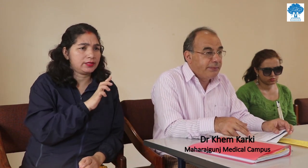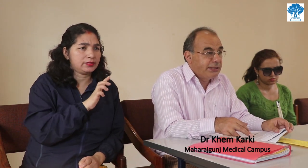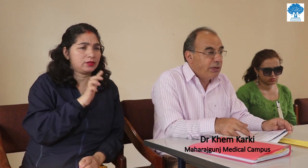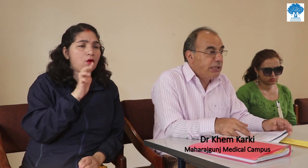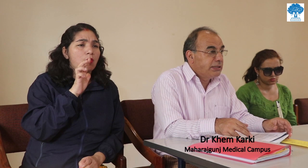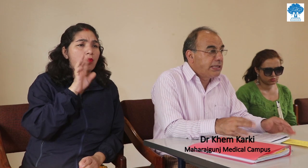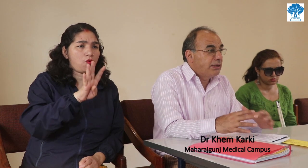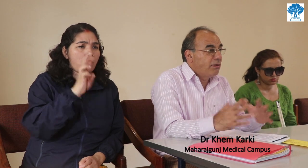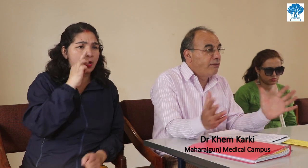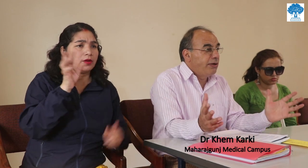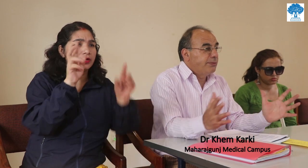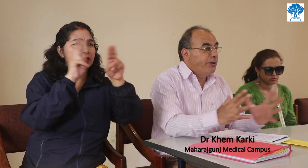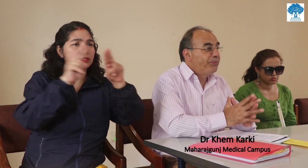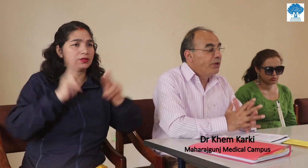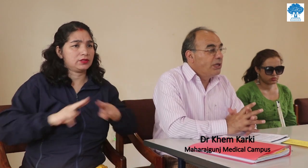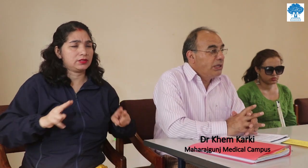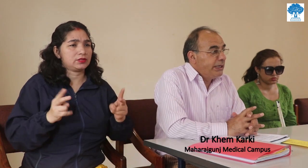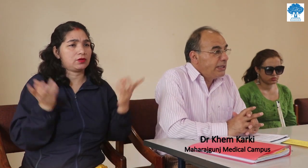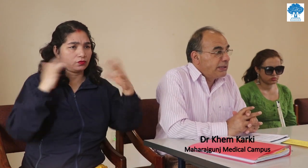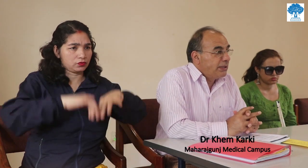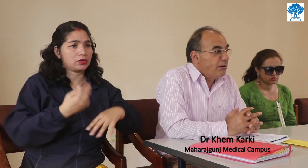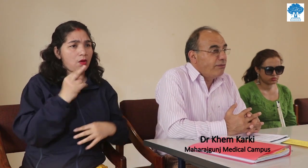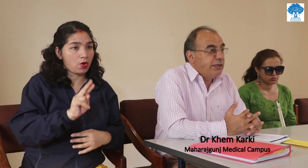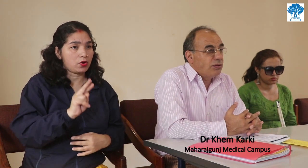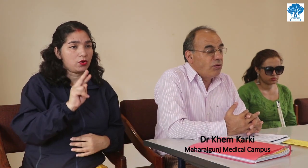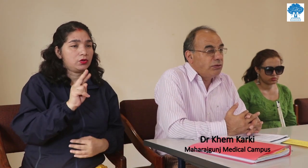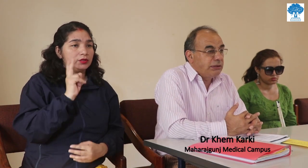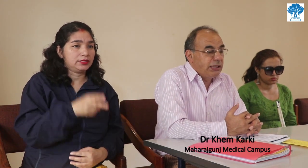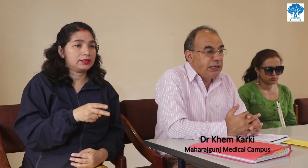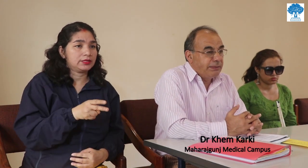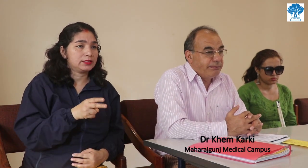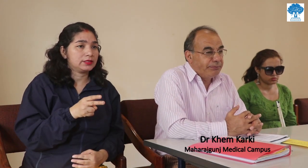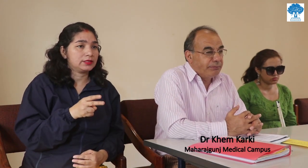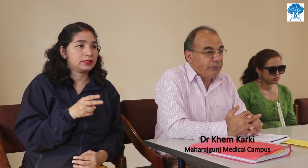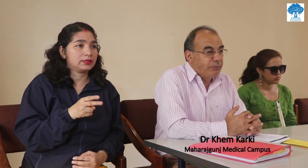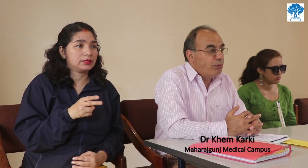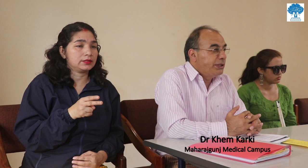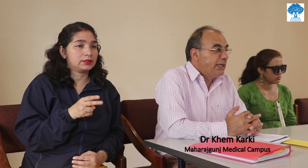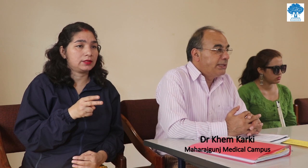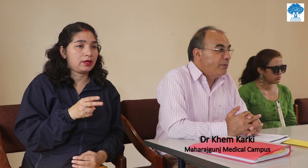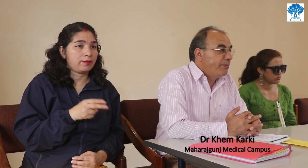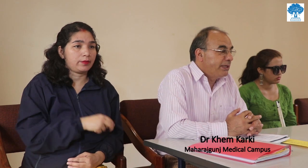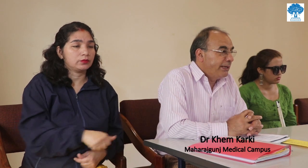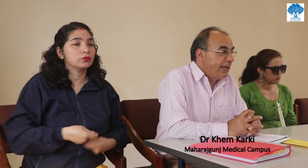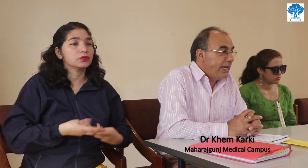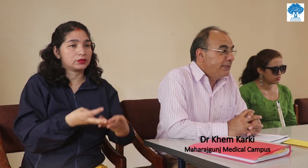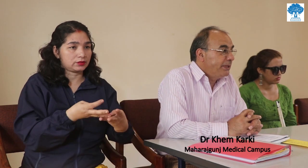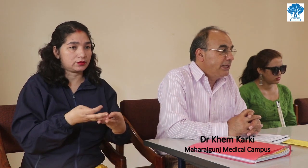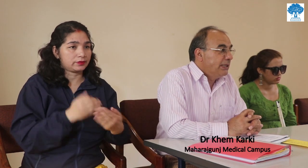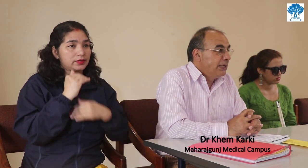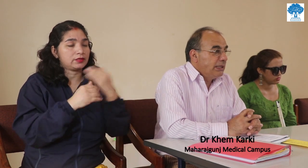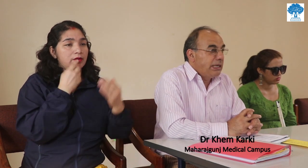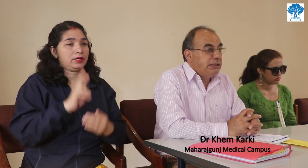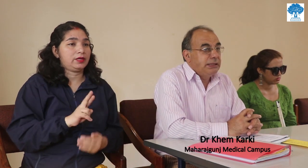1994 आइसकेपछि एउटा इन्टरनेसनल कन्फरेन्स भयो, इन्टरनेसनल कन्फरेन्स अन पपुलेसन एन्ड डेभलपमेन्ट भनेर